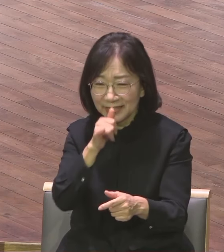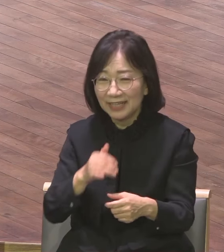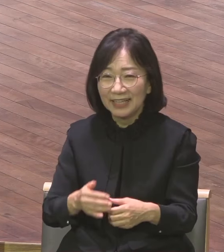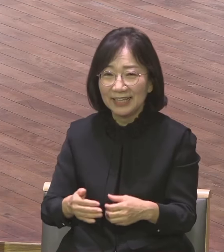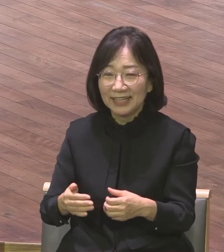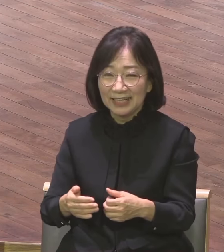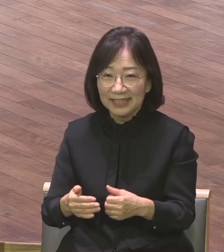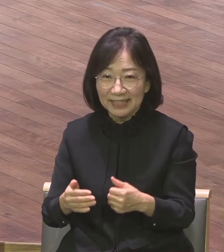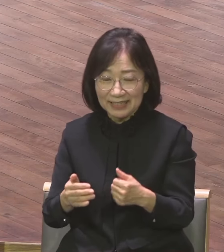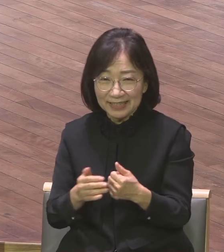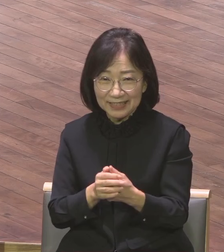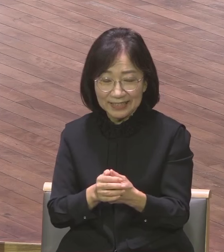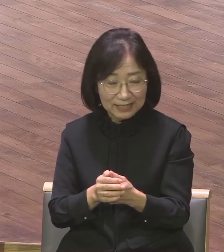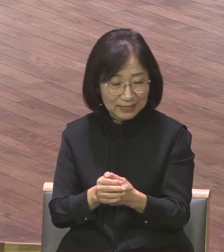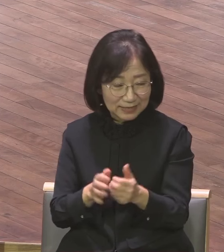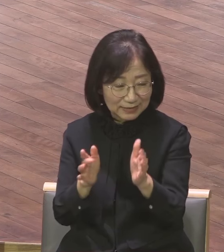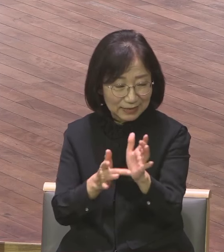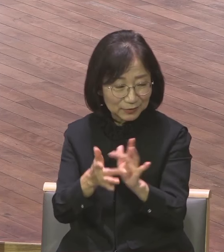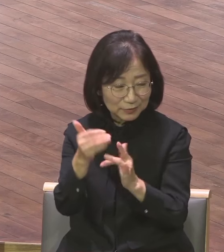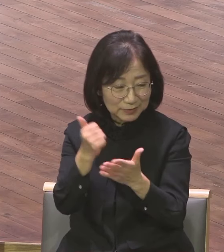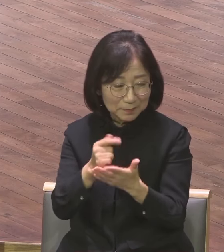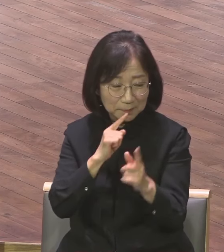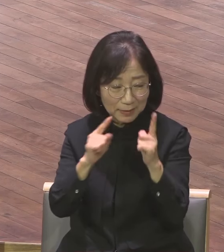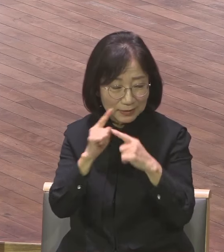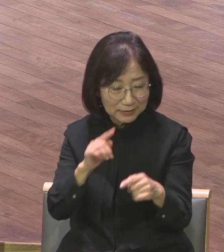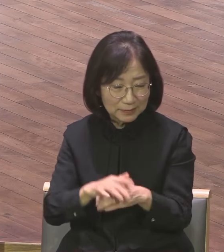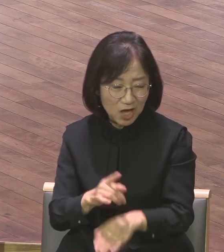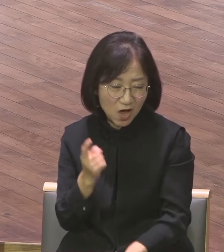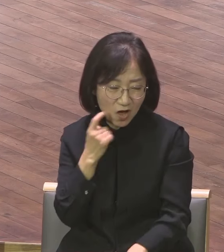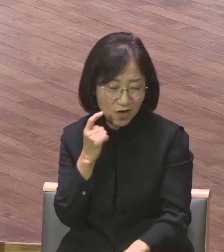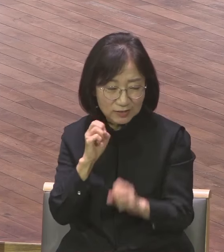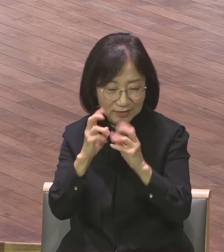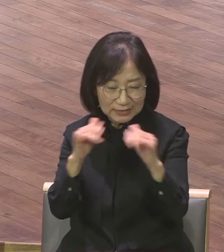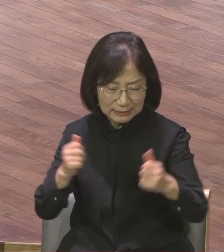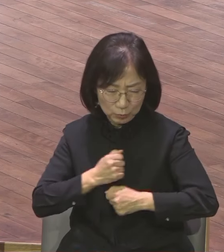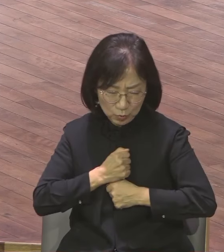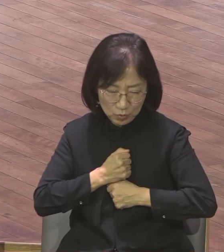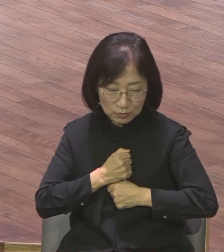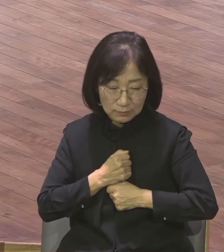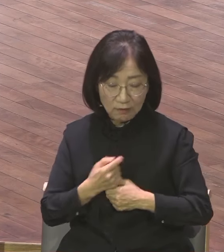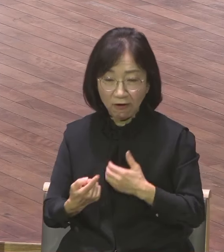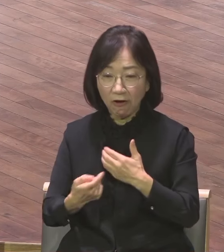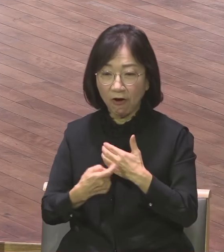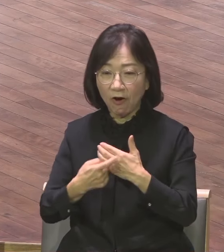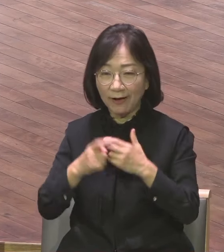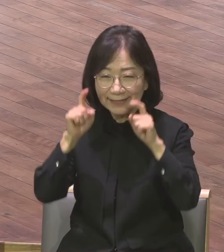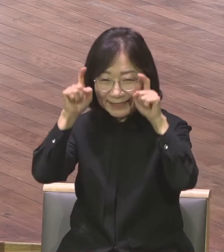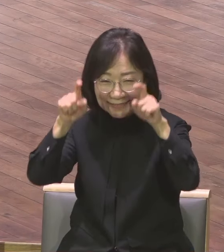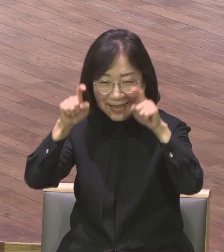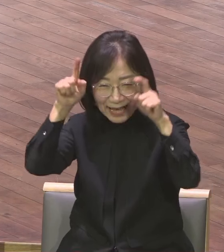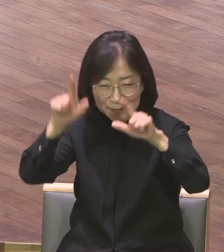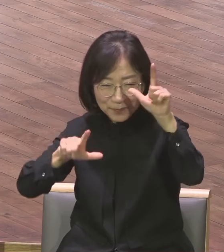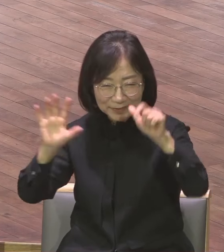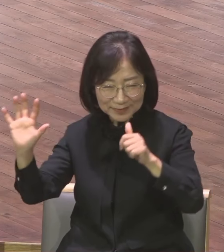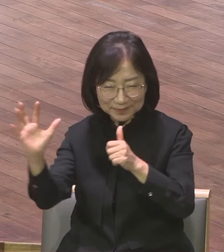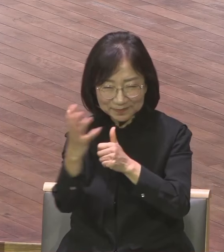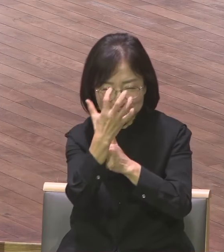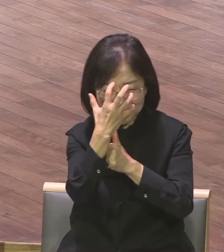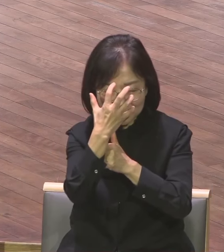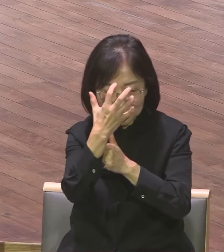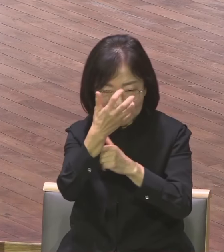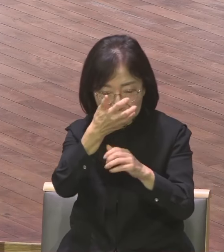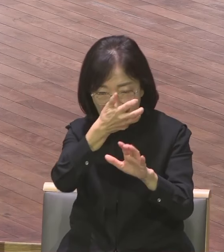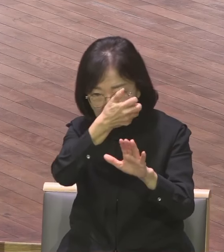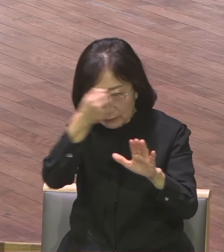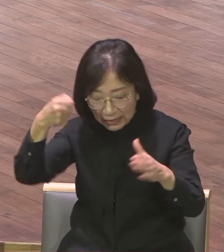15절 이렇게 말씀했어요. 거짓 선지자들을 삼가라. 양의 옷을 입고 너희에게 나오나 속에는 노략질한